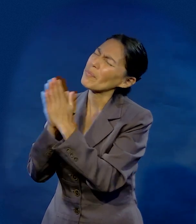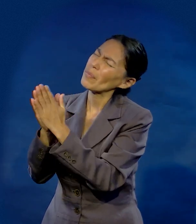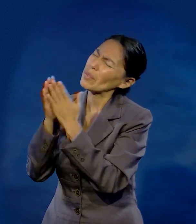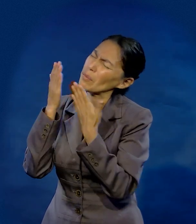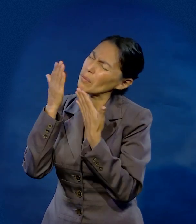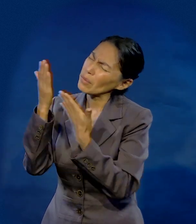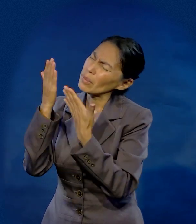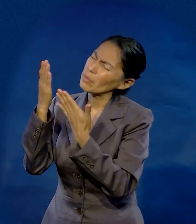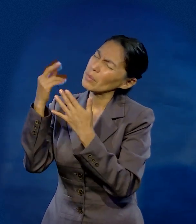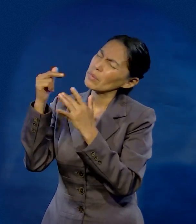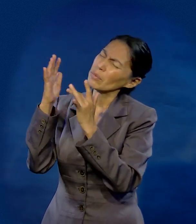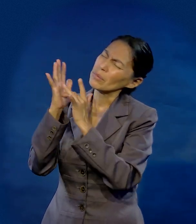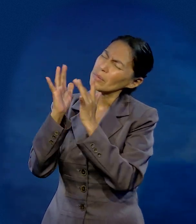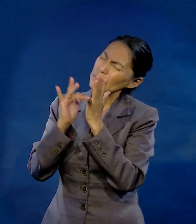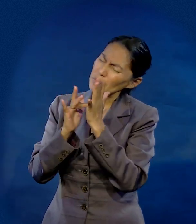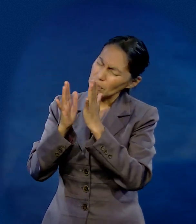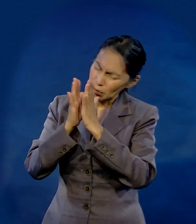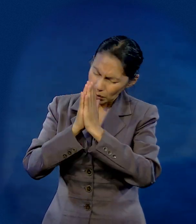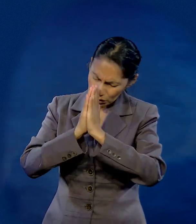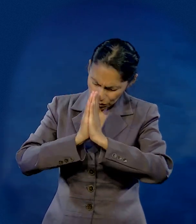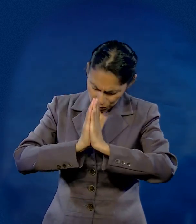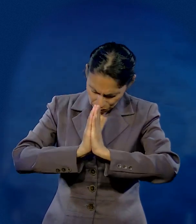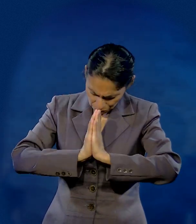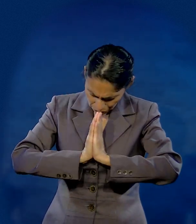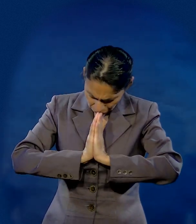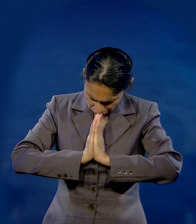Jesús amén